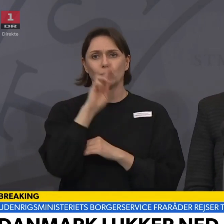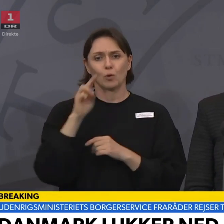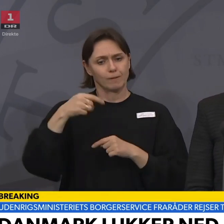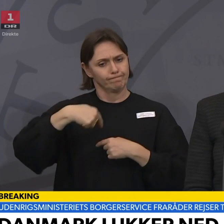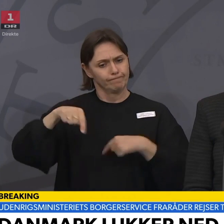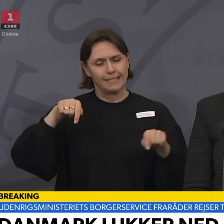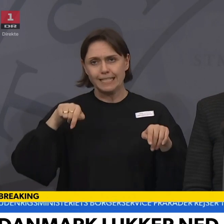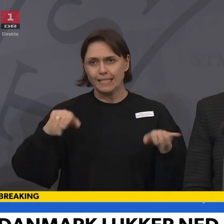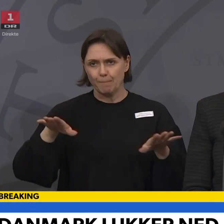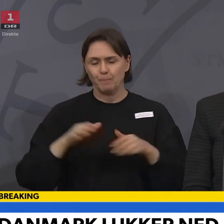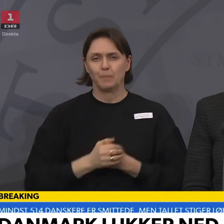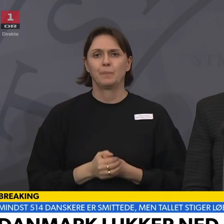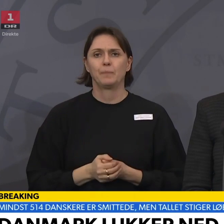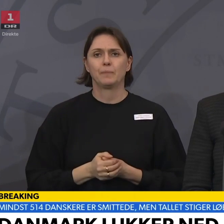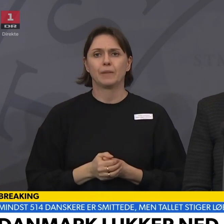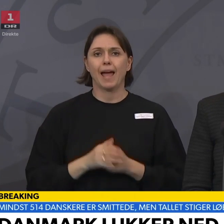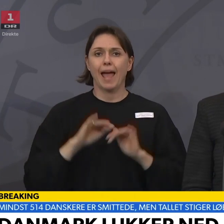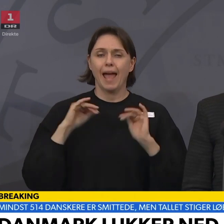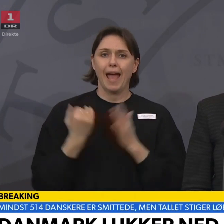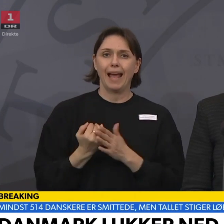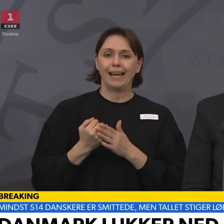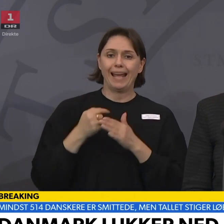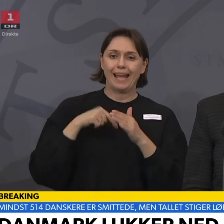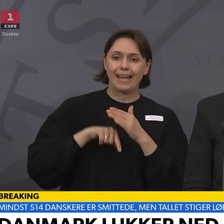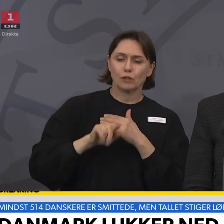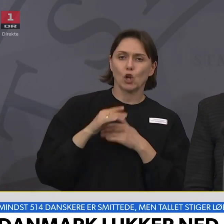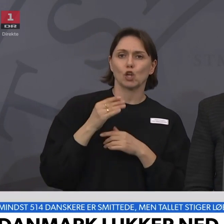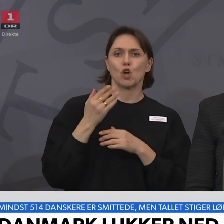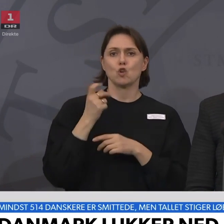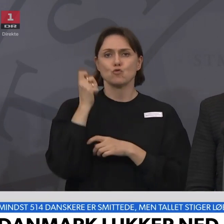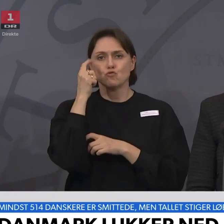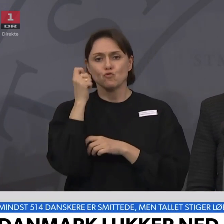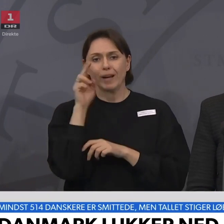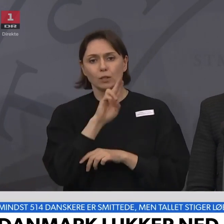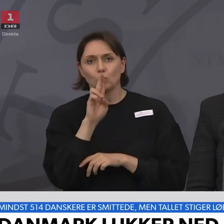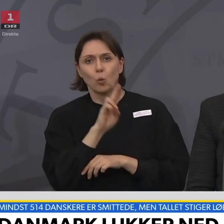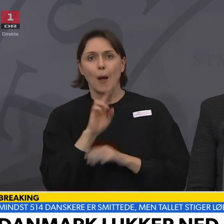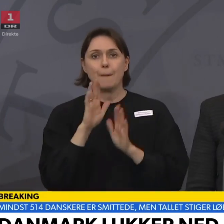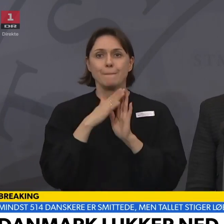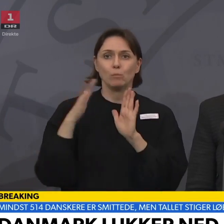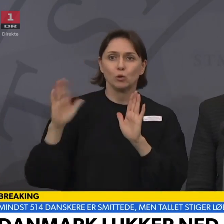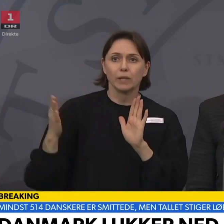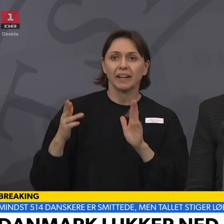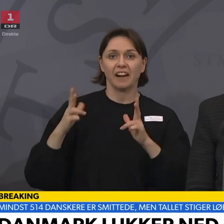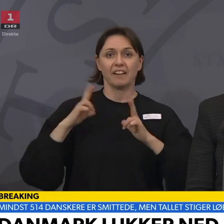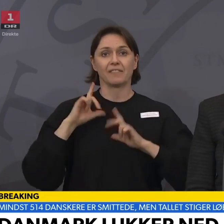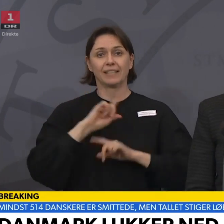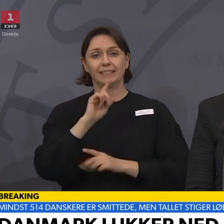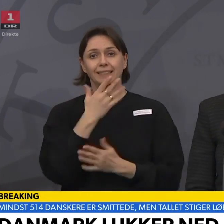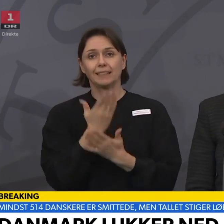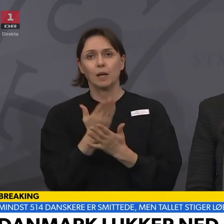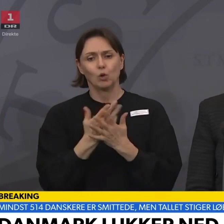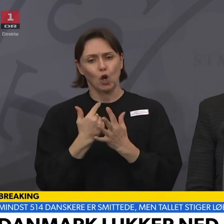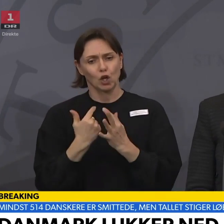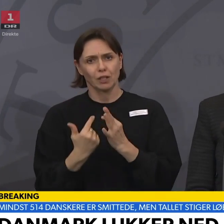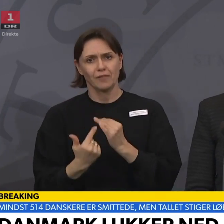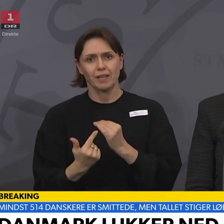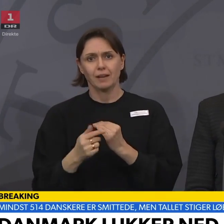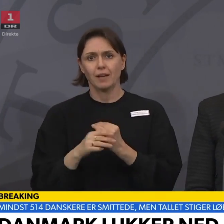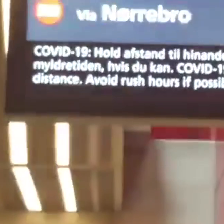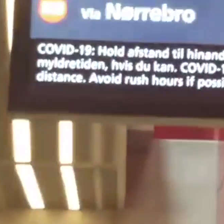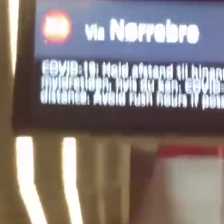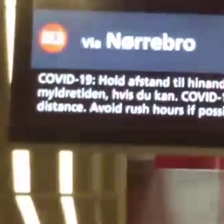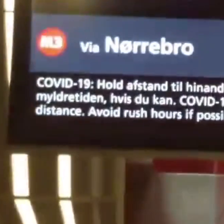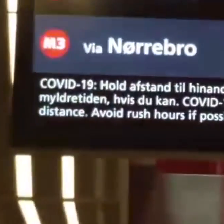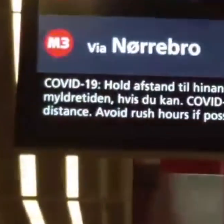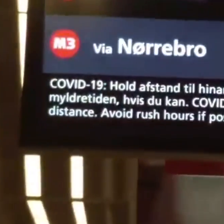alle indendørs kulturinstitutioner, biblioteker, fritidstilbud med videre lukker nu.